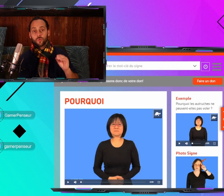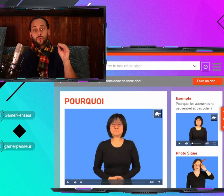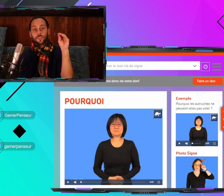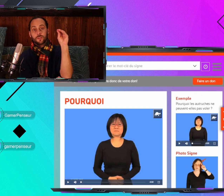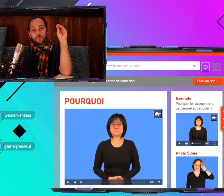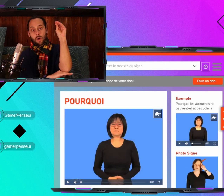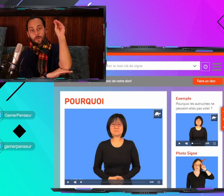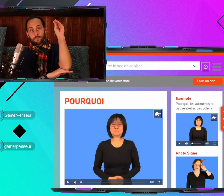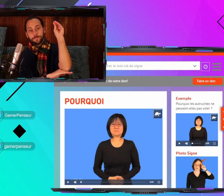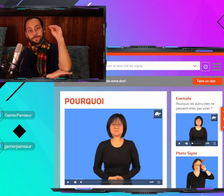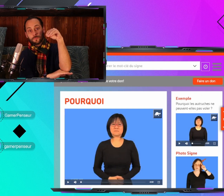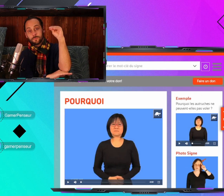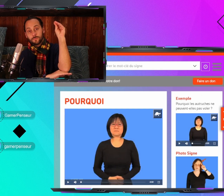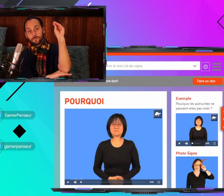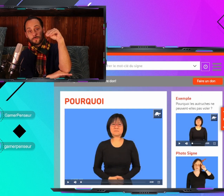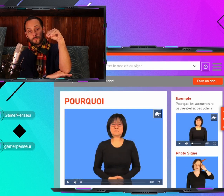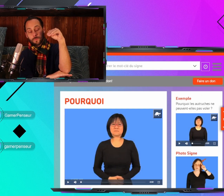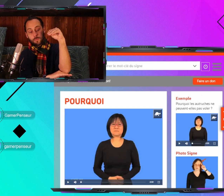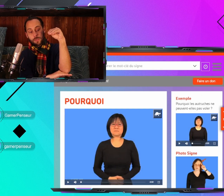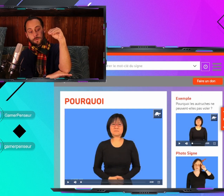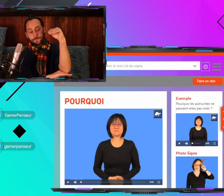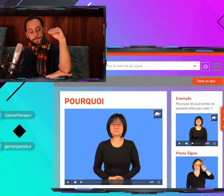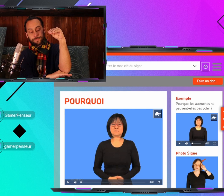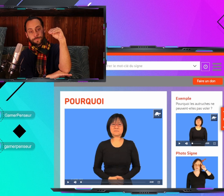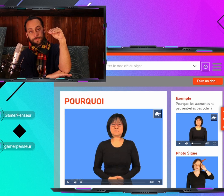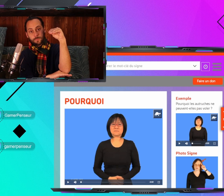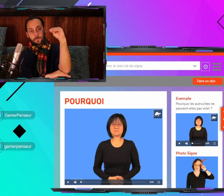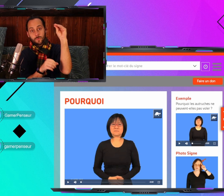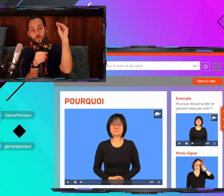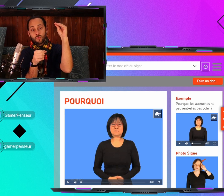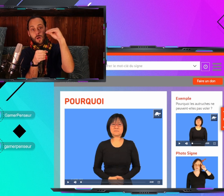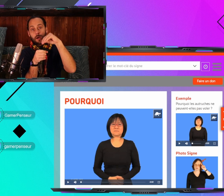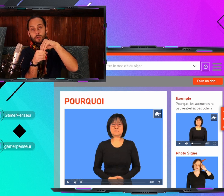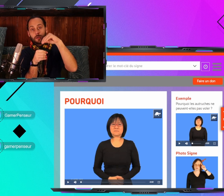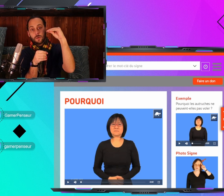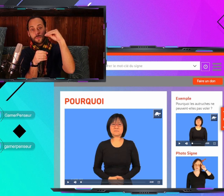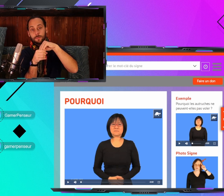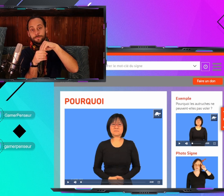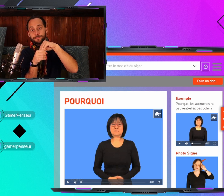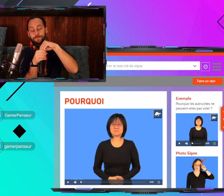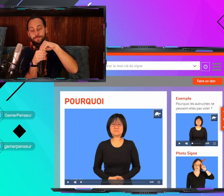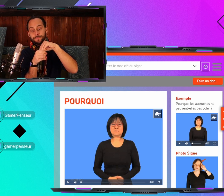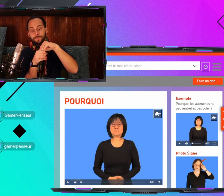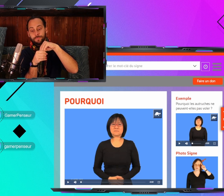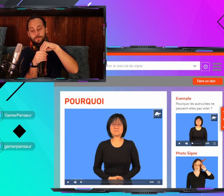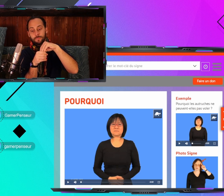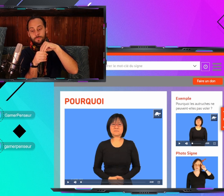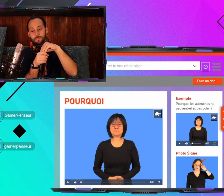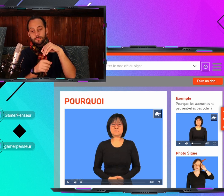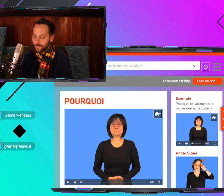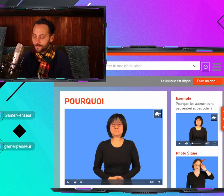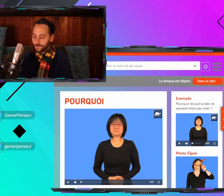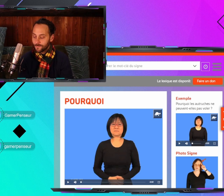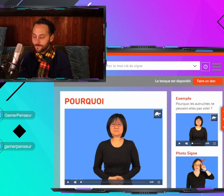Donc autruche, c'est soit comme ça, soit comme ça.